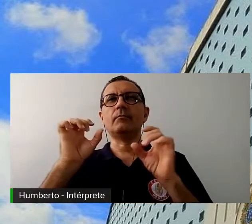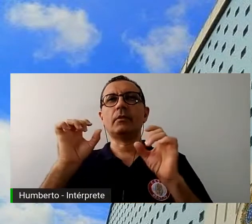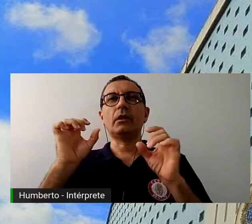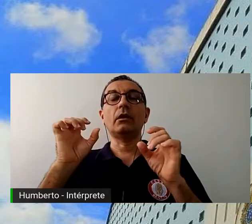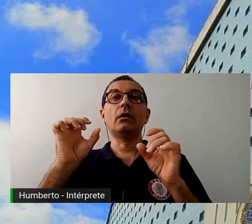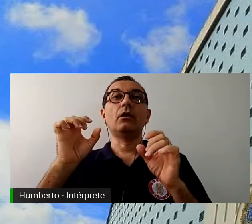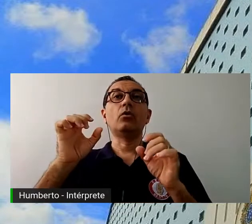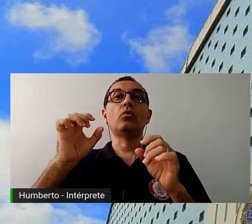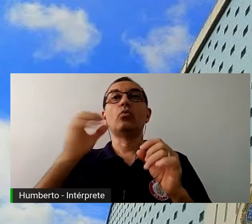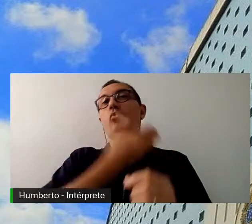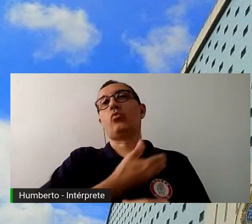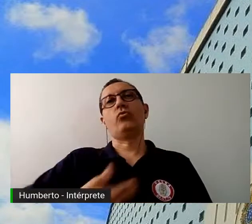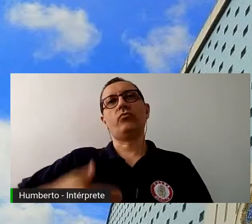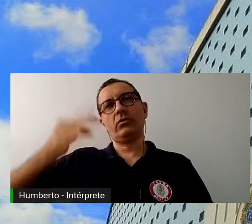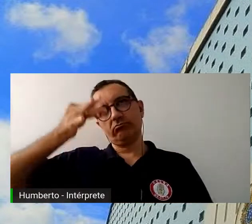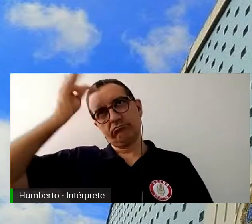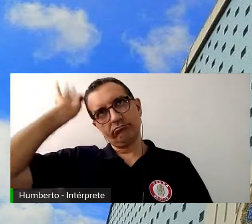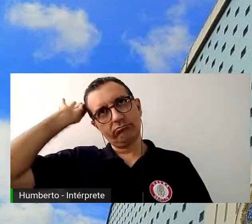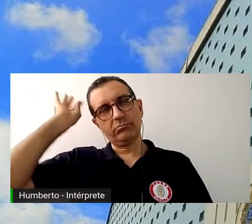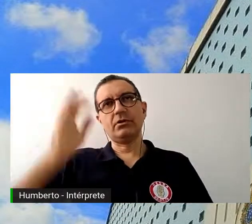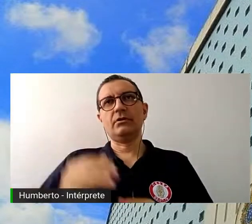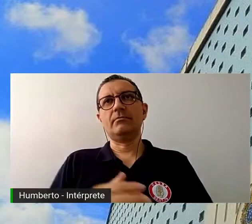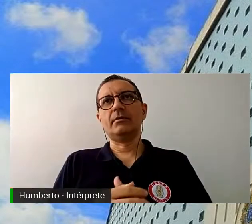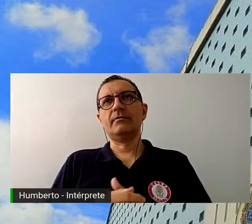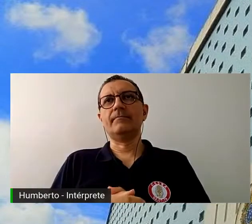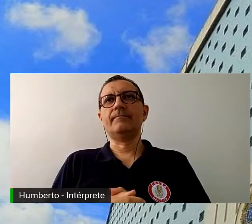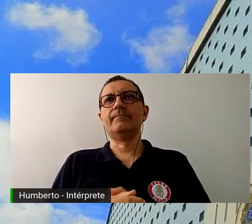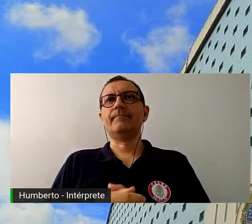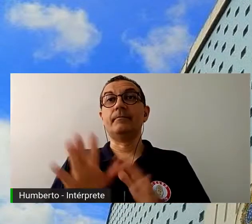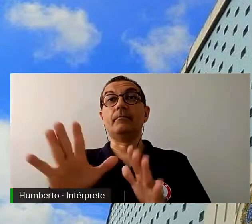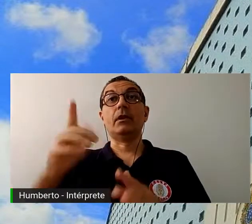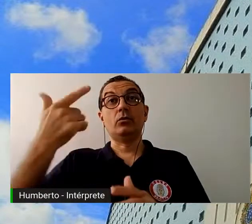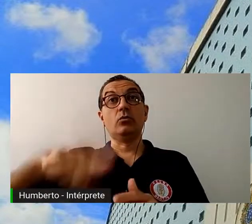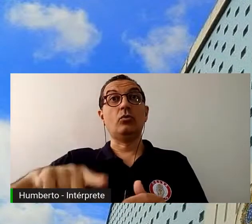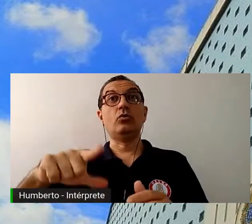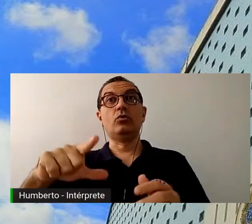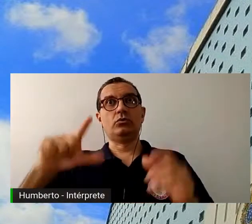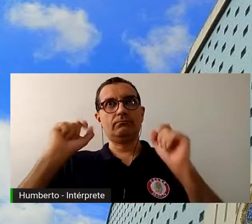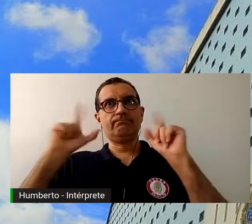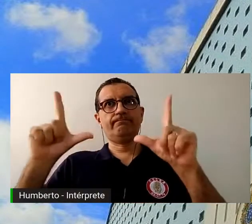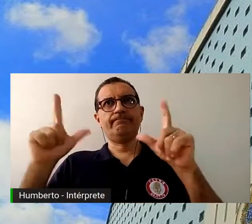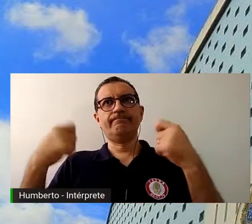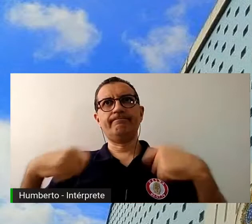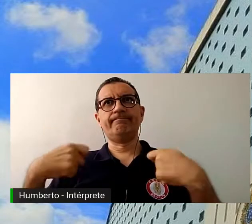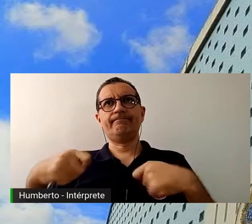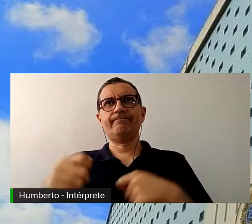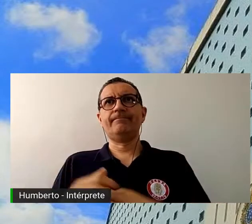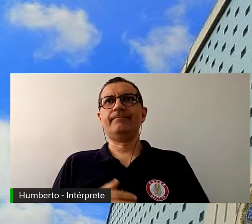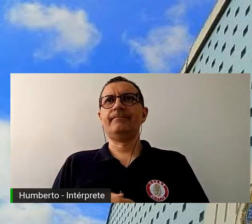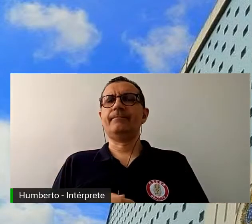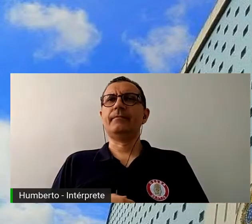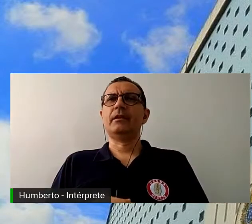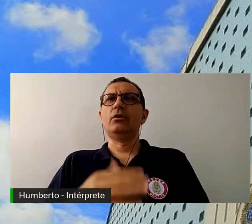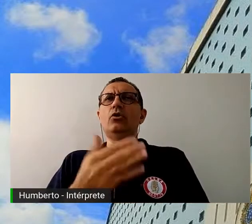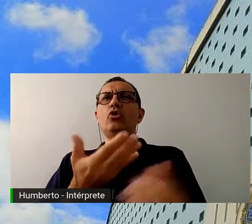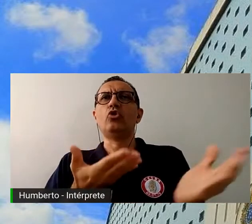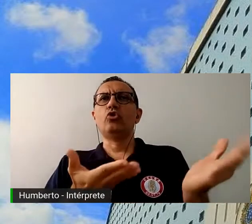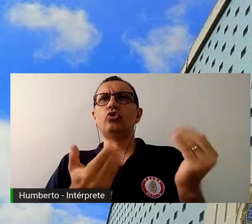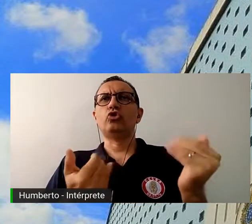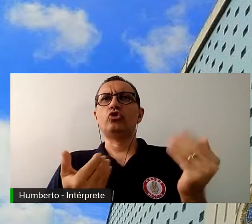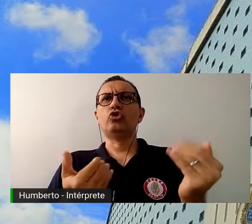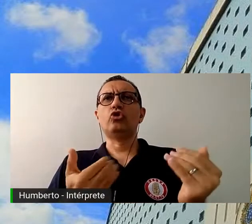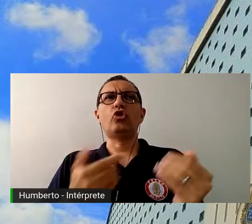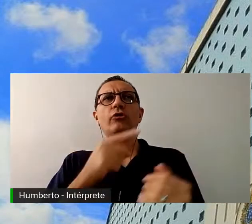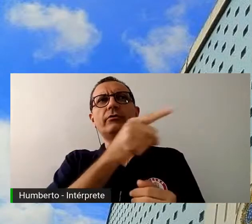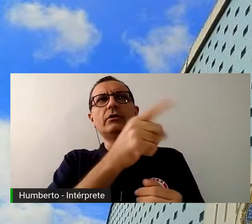Mas não podemos, também aí a outra questão muito séria, não podemos esperar que os jovens submetidos à política econômica nacional